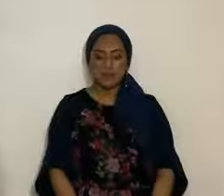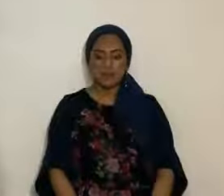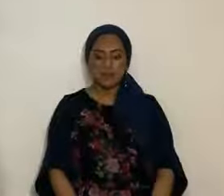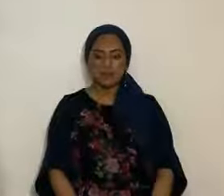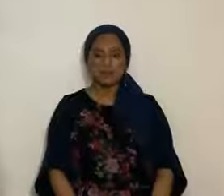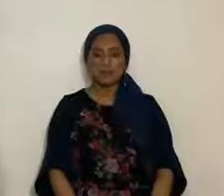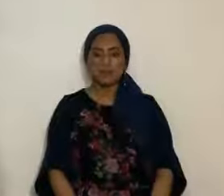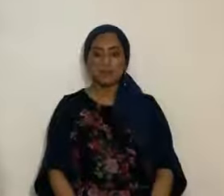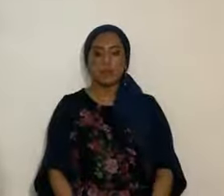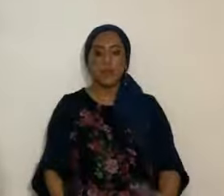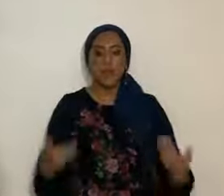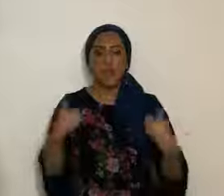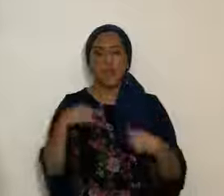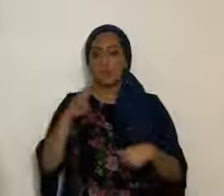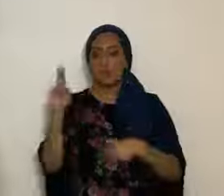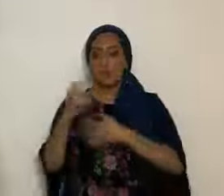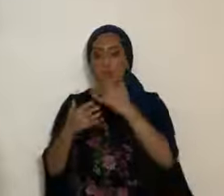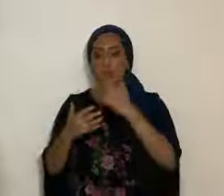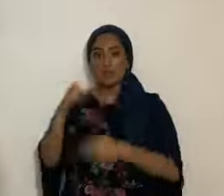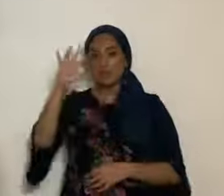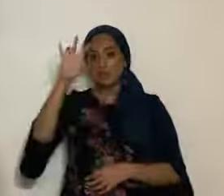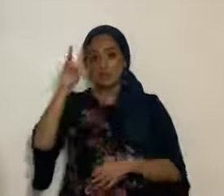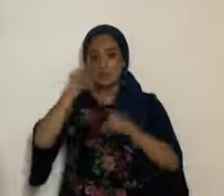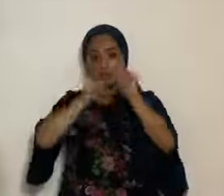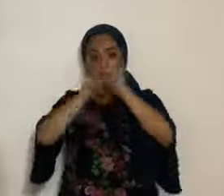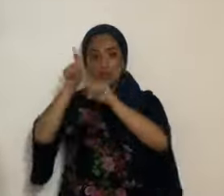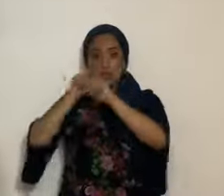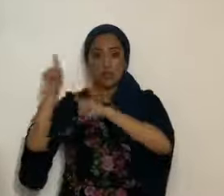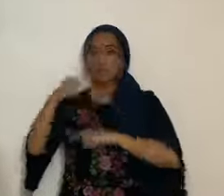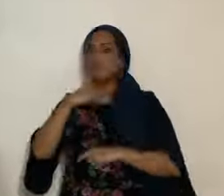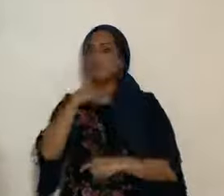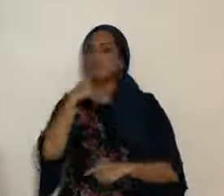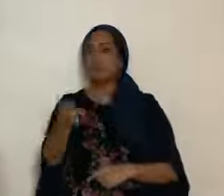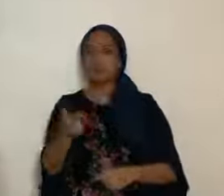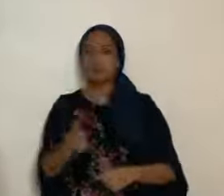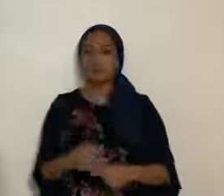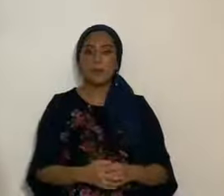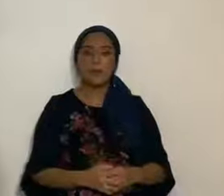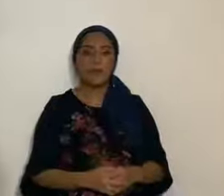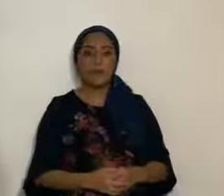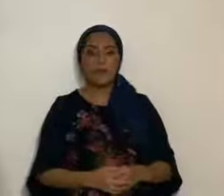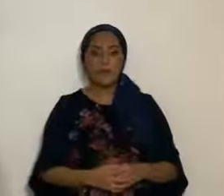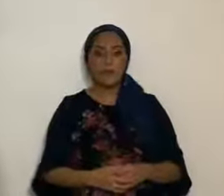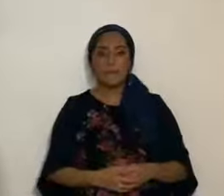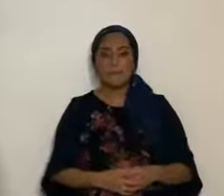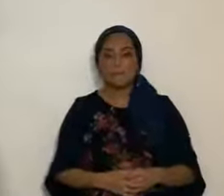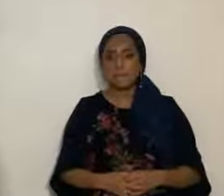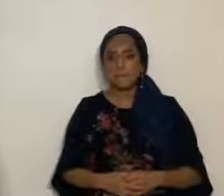tenía a su diestra 7 estrellas, de su boca salía una espada aguda de 2 filos.